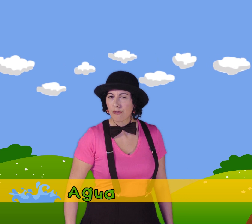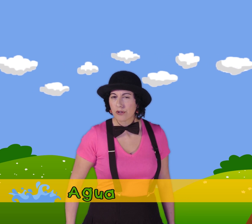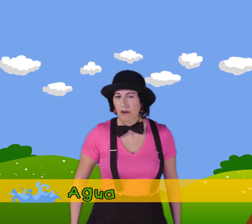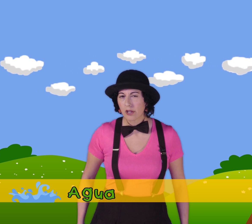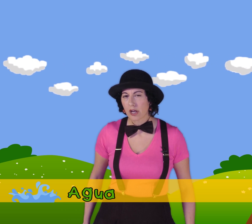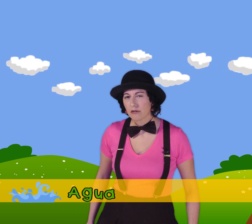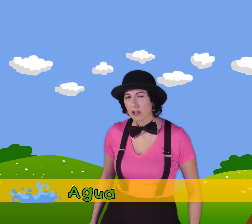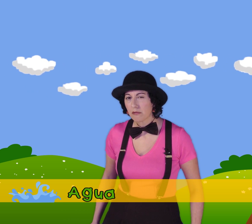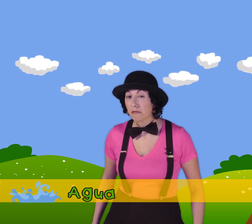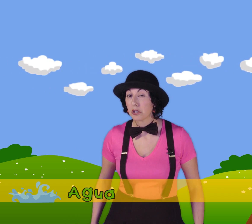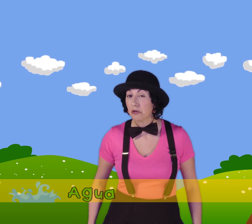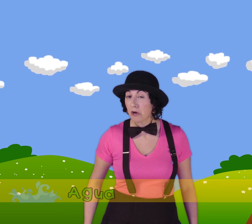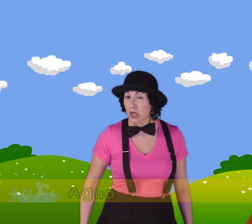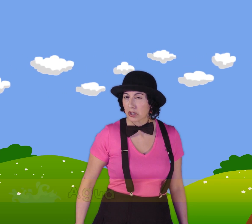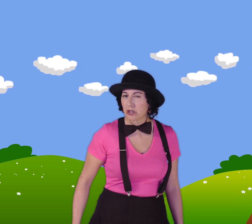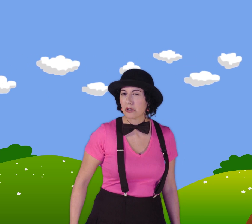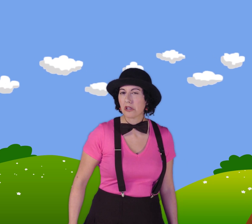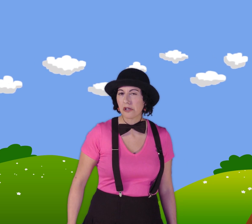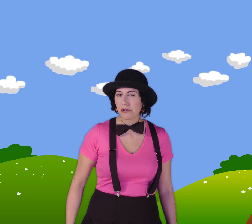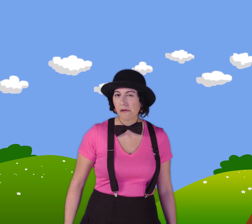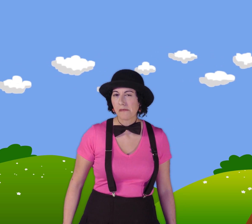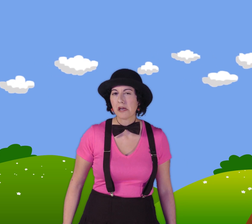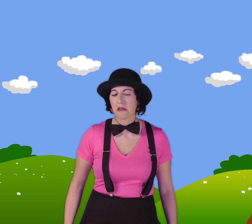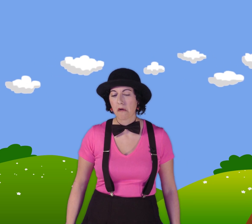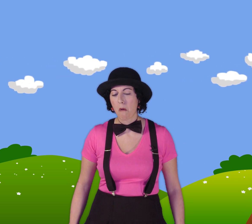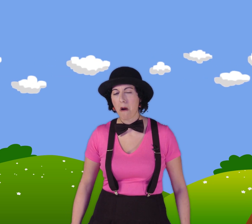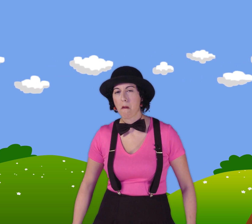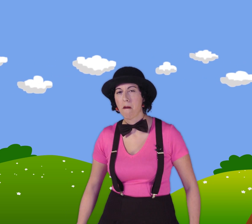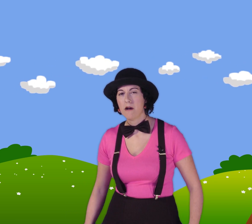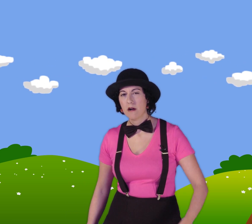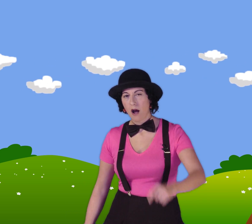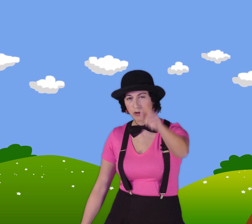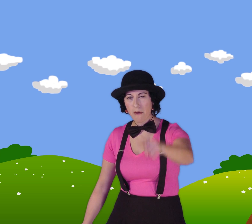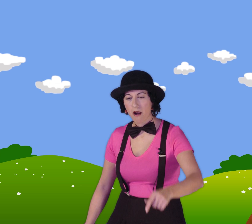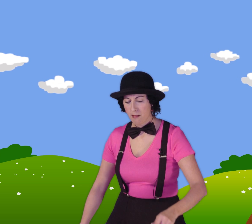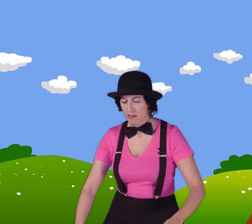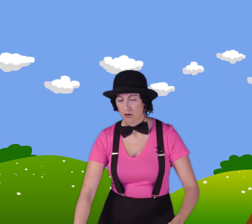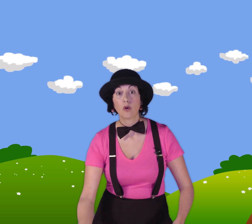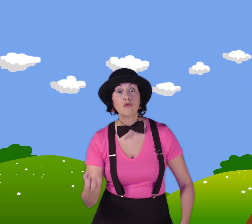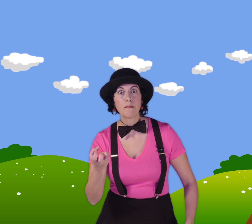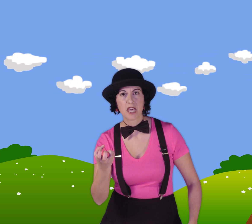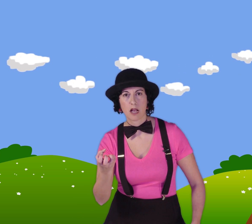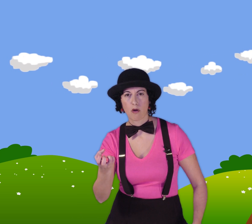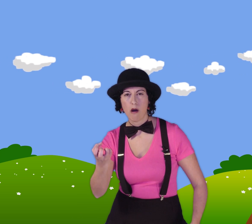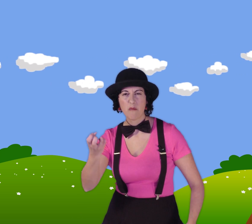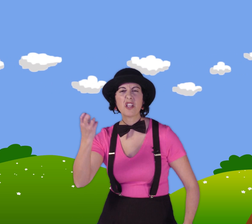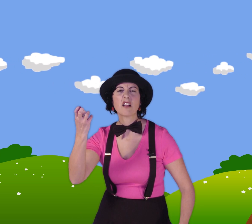Entonces el gigante miró al sastrecillo y le dijo, bueno, vamos a ver. Cogió una piedra, dijo, voy a tirar esta